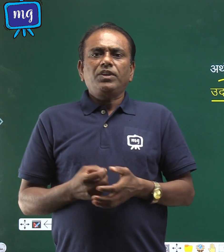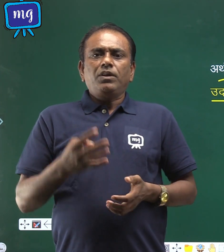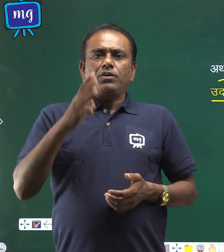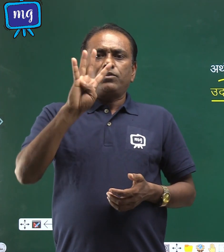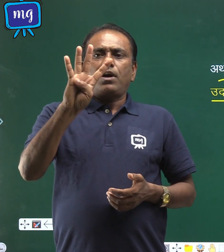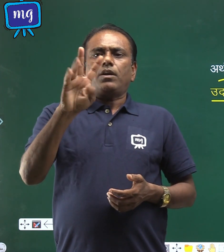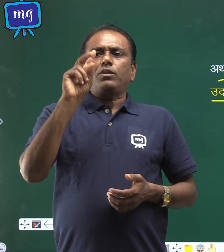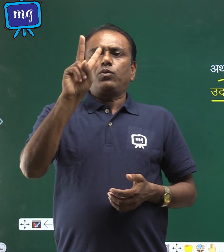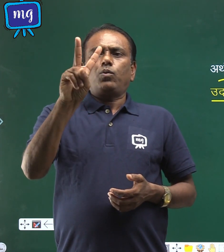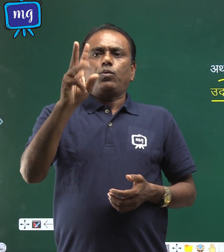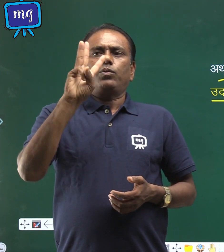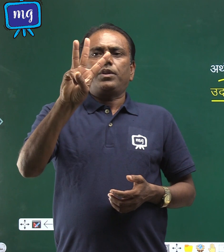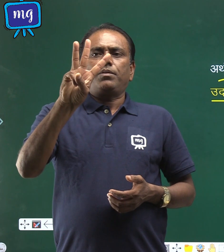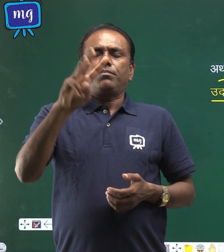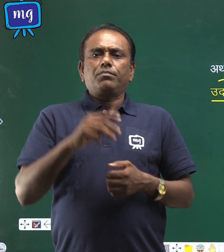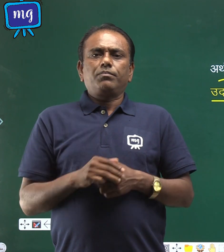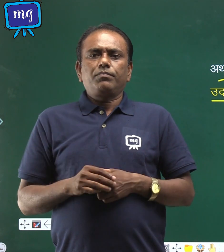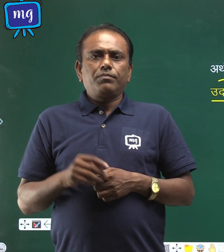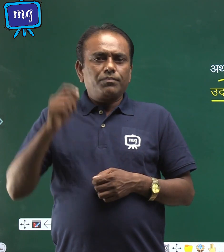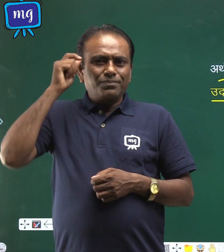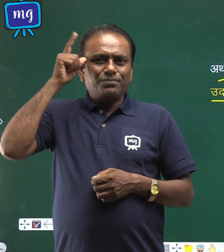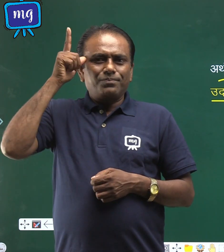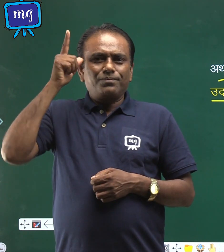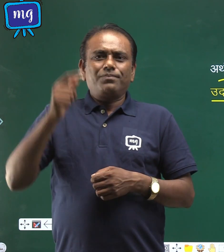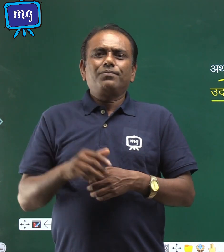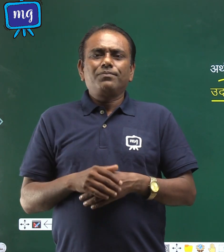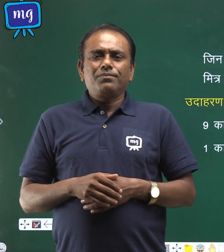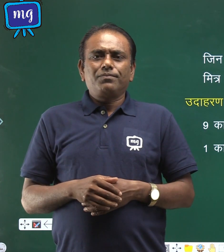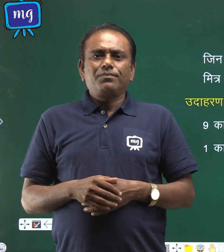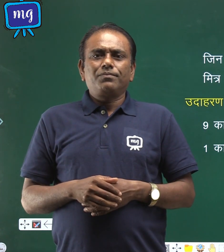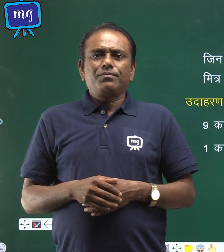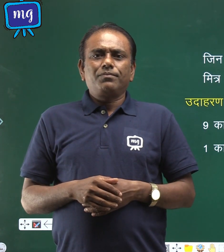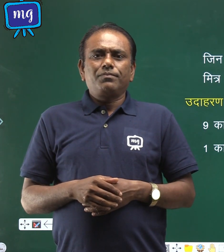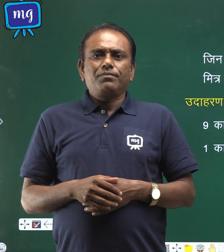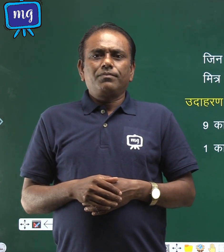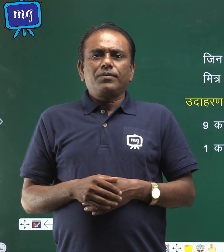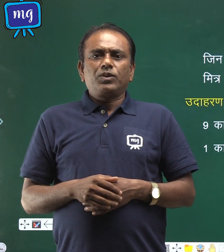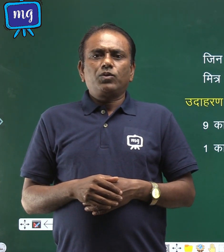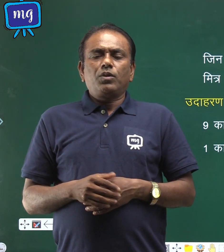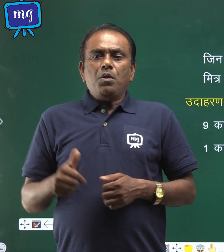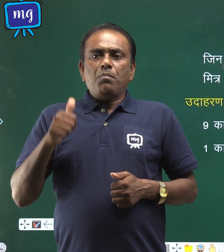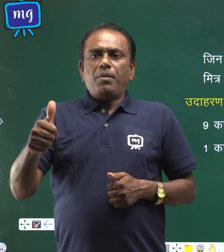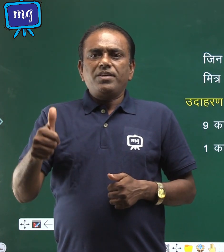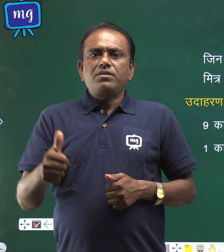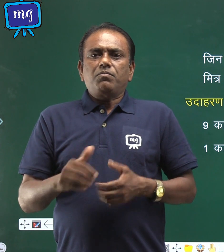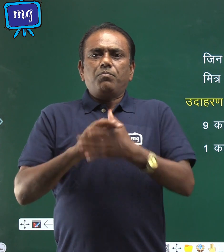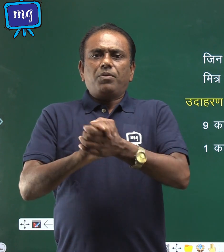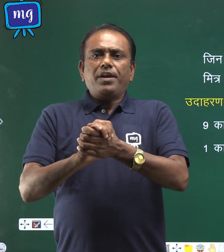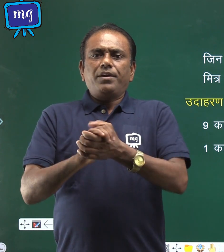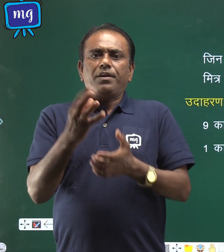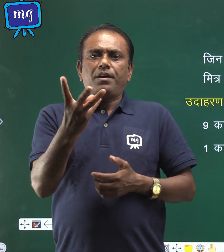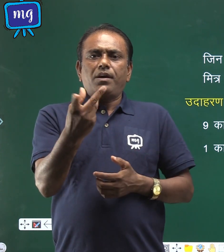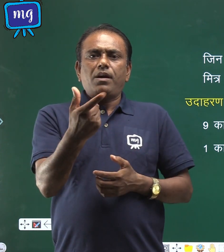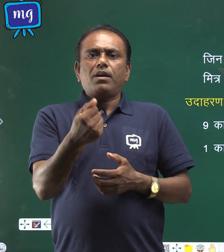423। समझ आ गया। परम मित्र अंक,